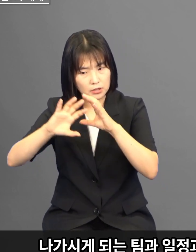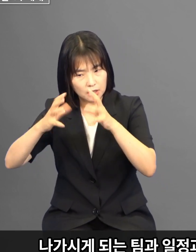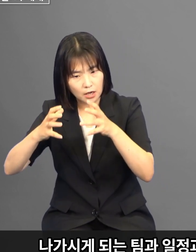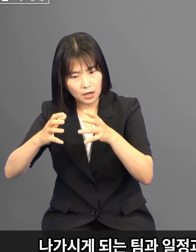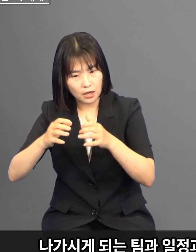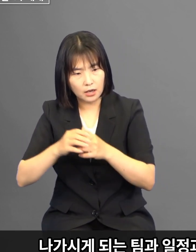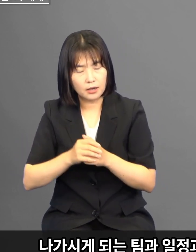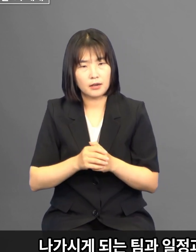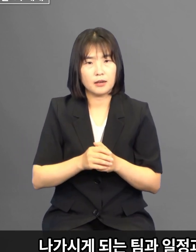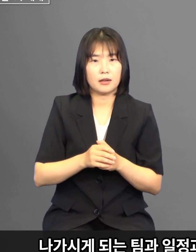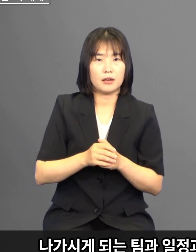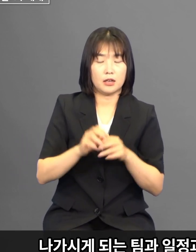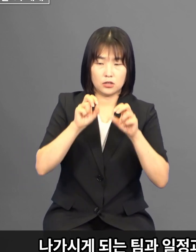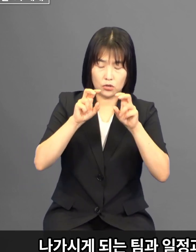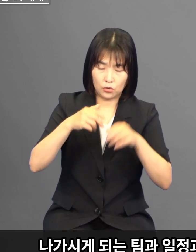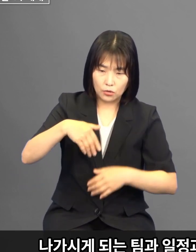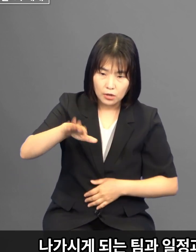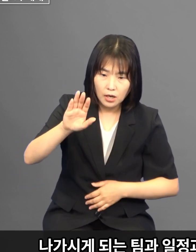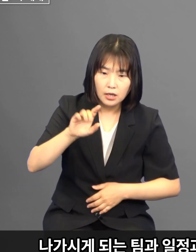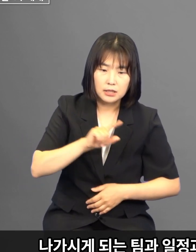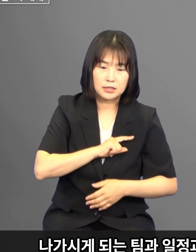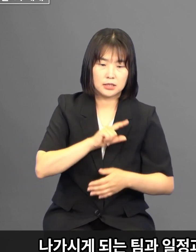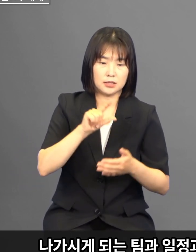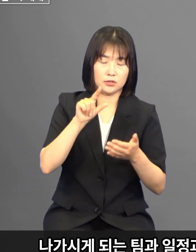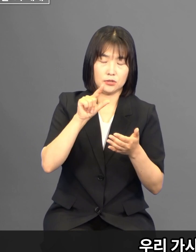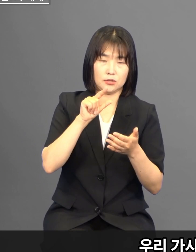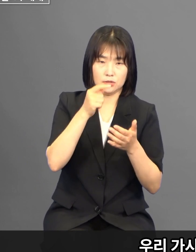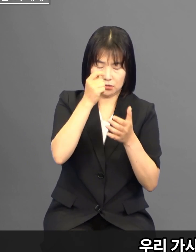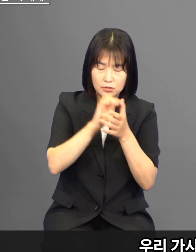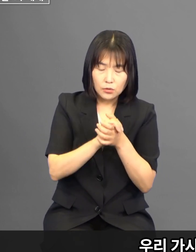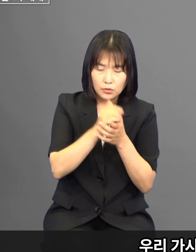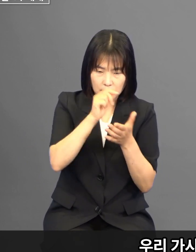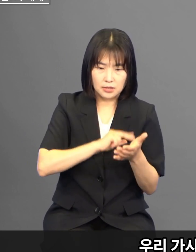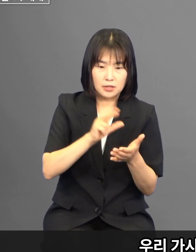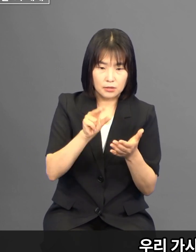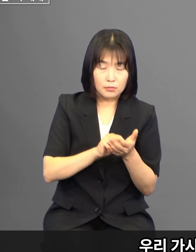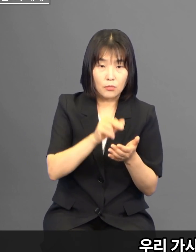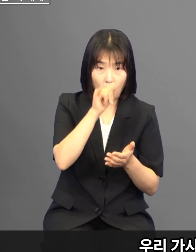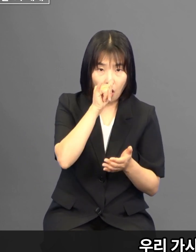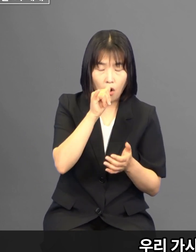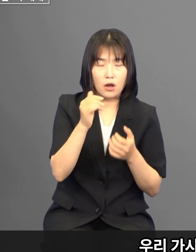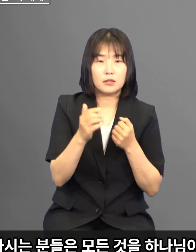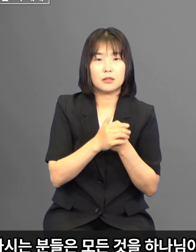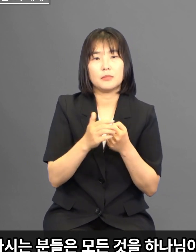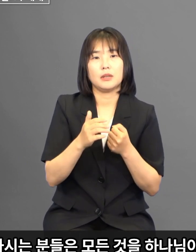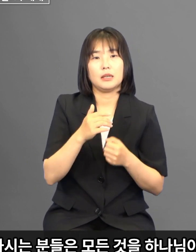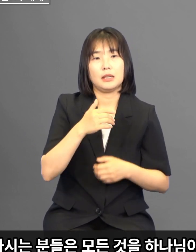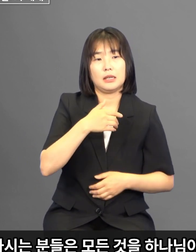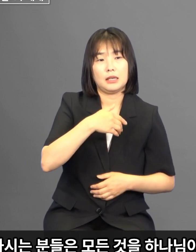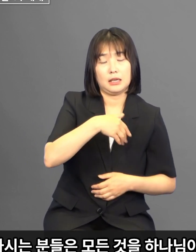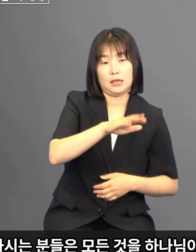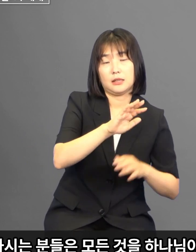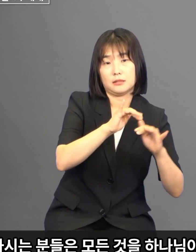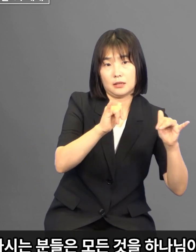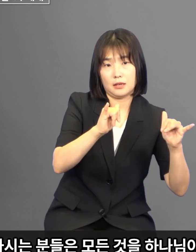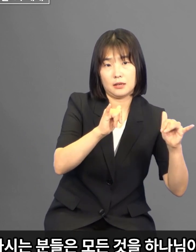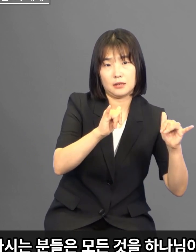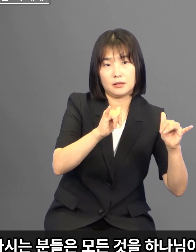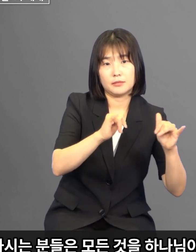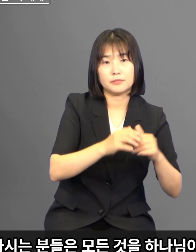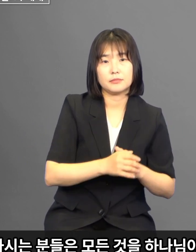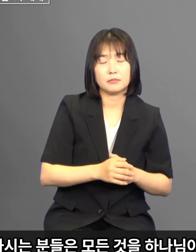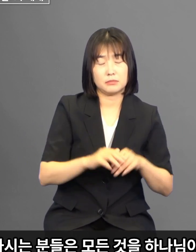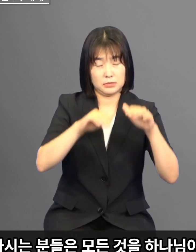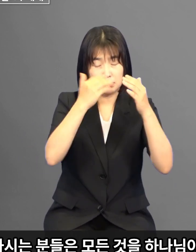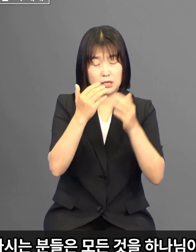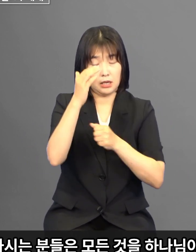또한 일정과 기도 제목과 그것이 다 적혀 있어요. 우리 가시는 분들뿐만 아니라 가시는 분들은 모든 것을 하나님이 예비해